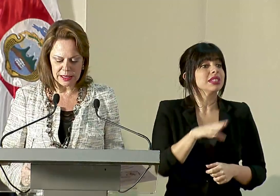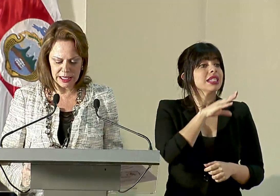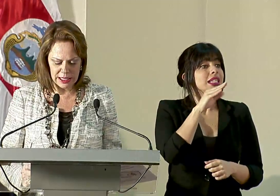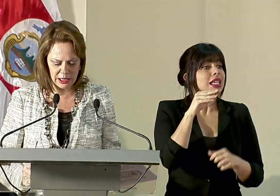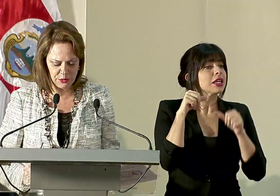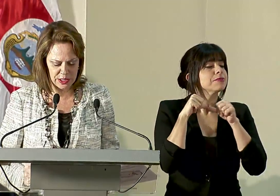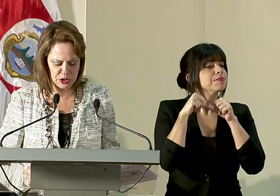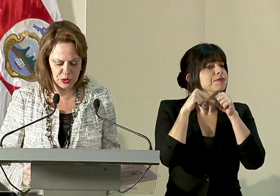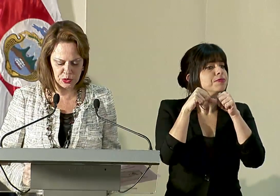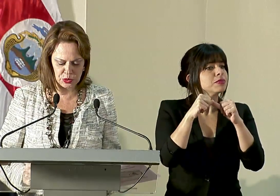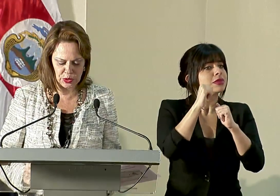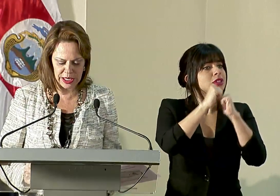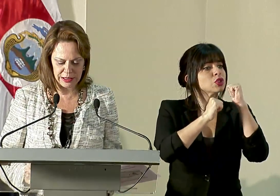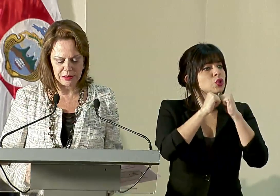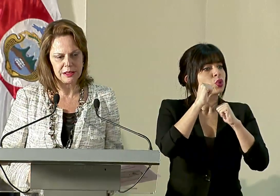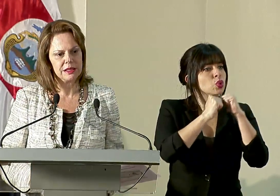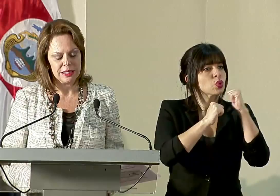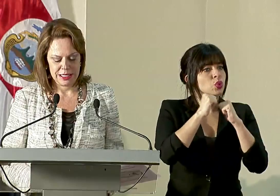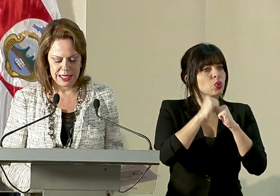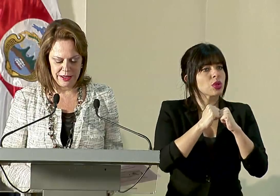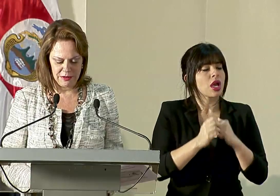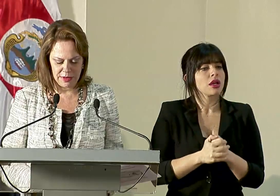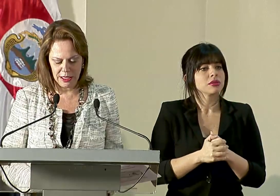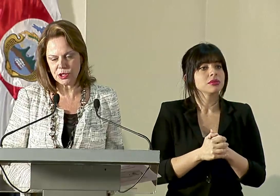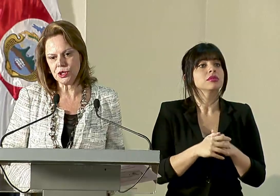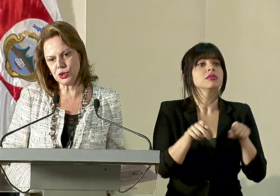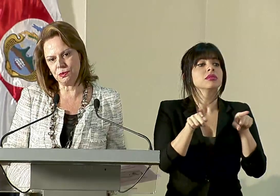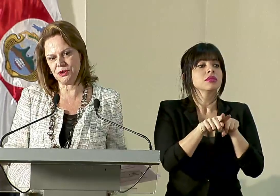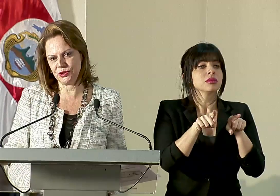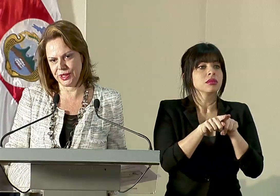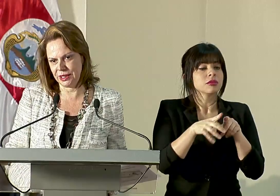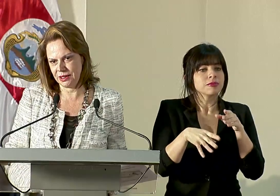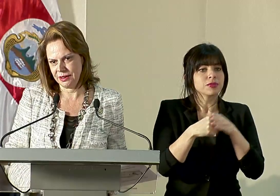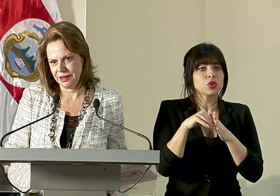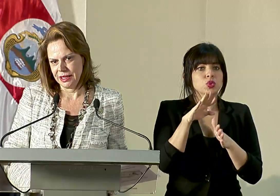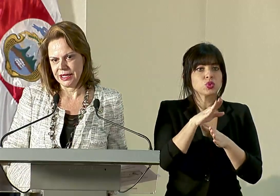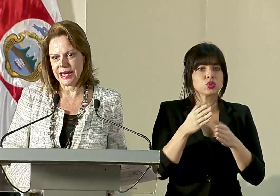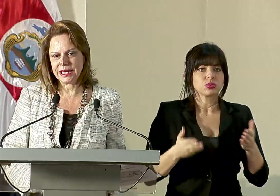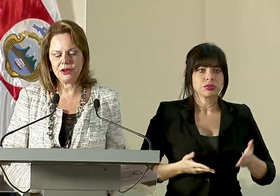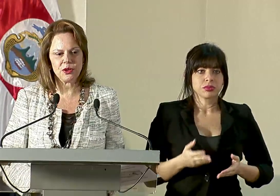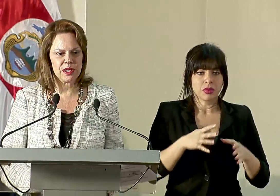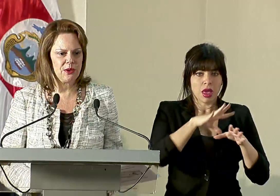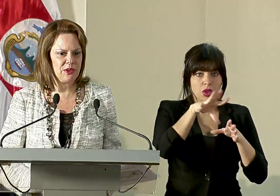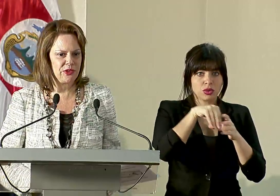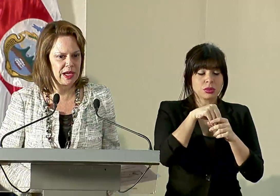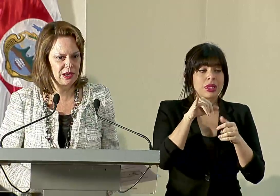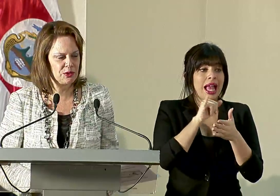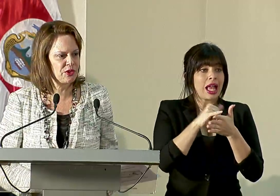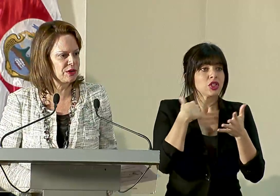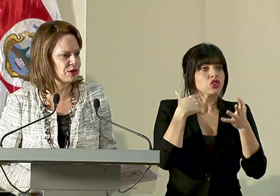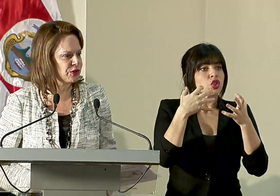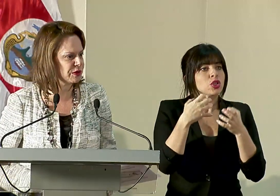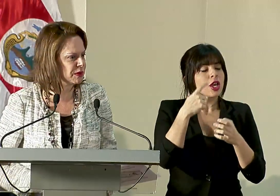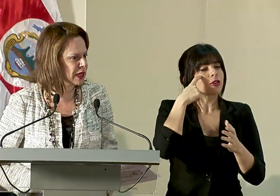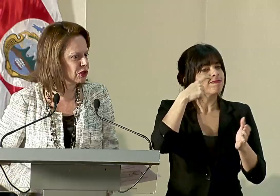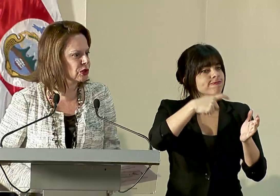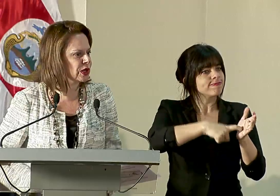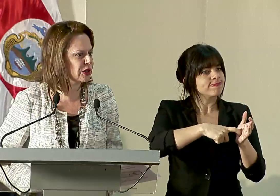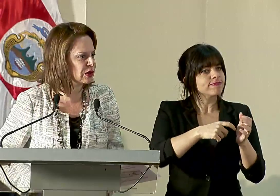mantiene la infraestructura y además su personal. Y aquí yo quiero hacer un